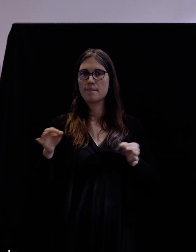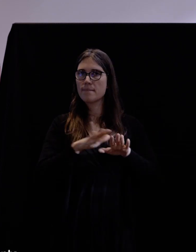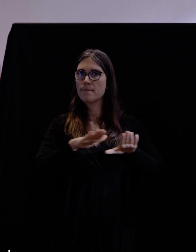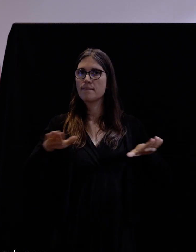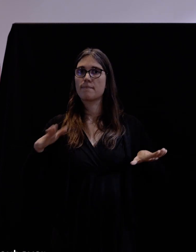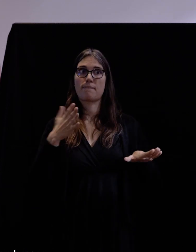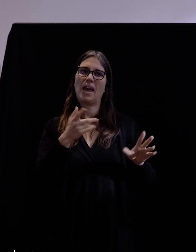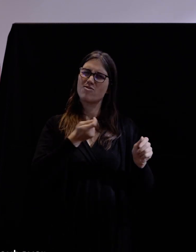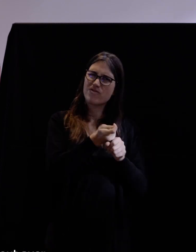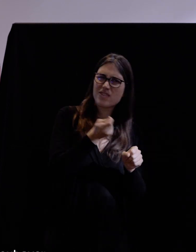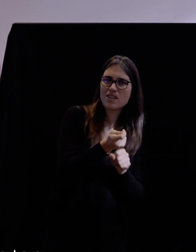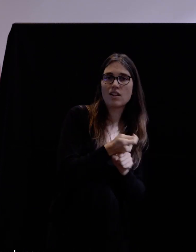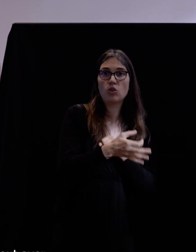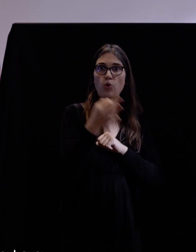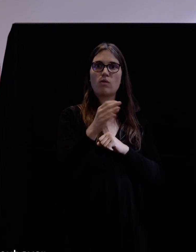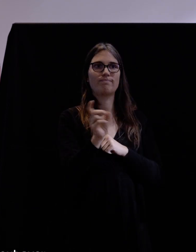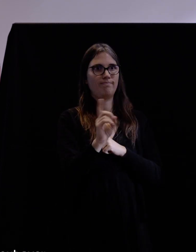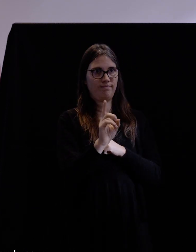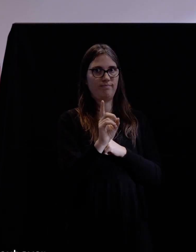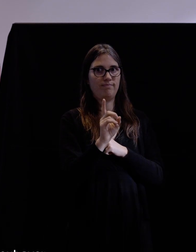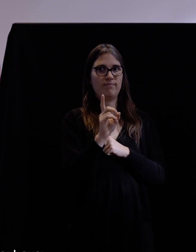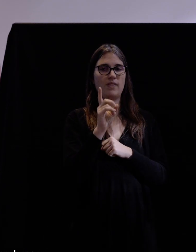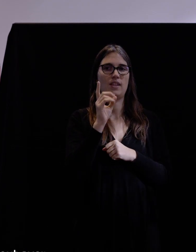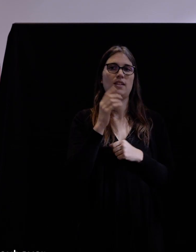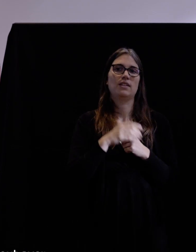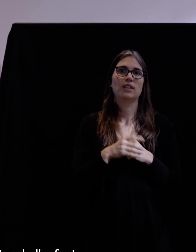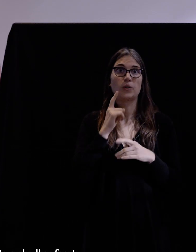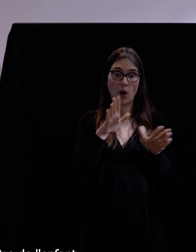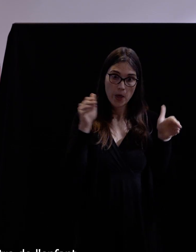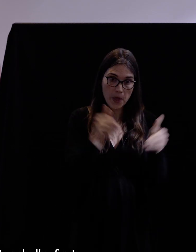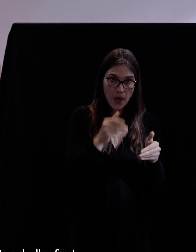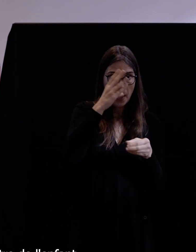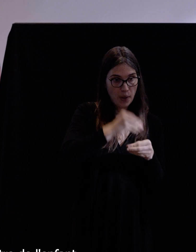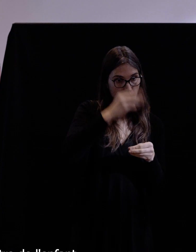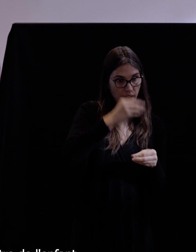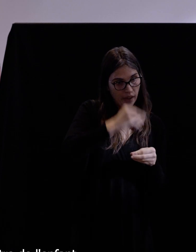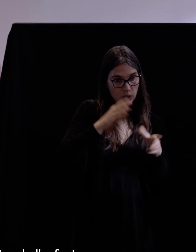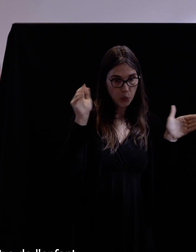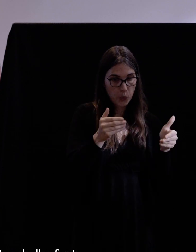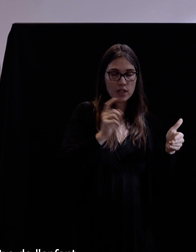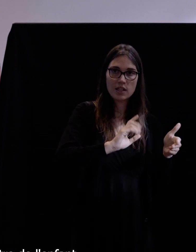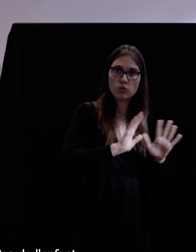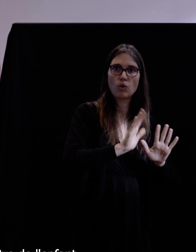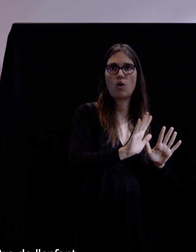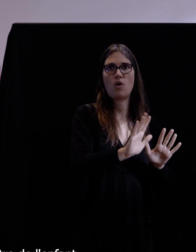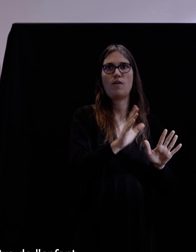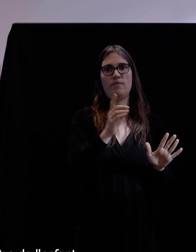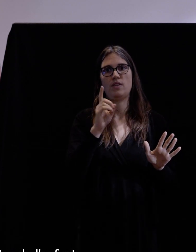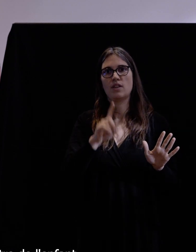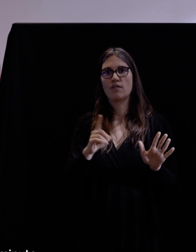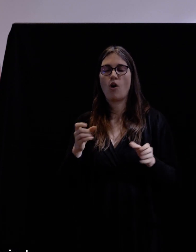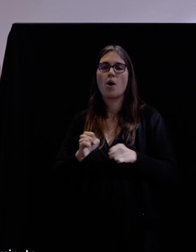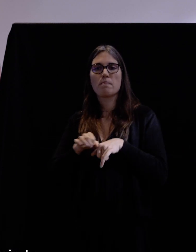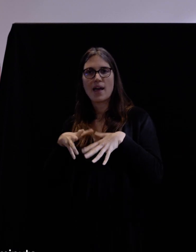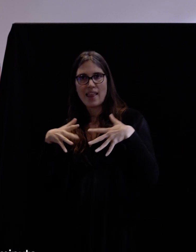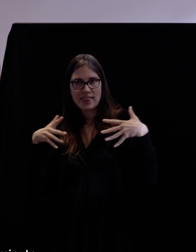y aller trop fort, j'allais dire. Pour ne pas tout axer sur les apprentissages, s'occuper du bien-être de l'enfant, continuer la